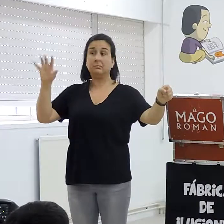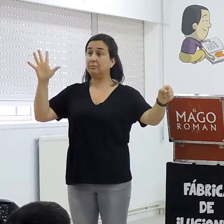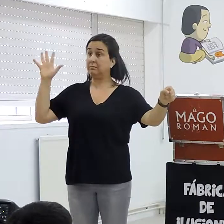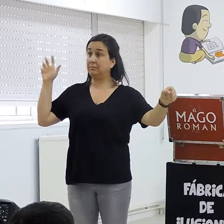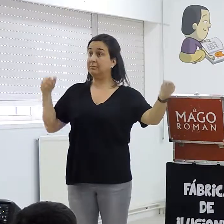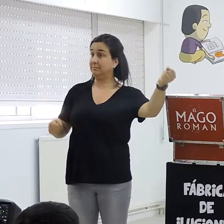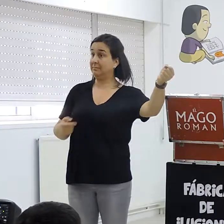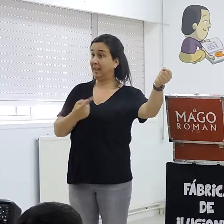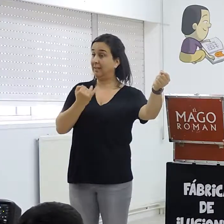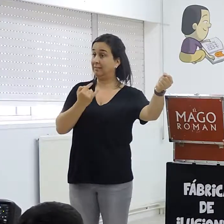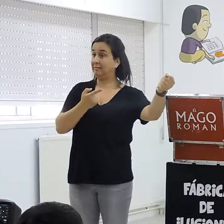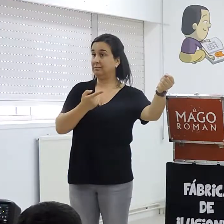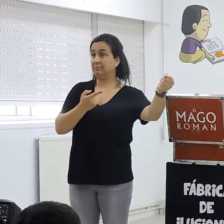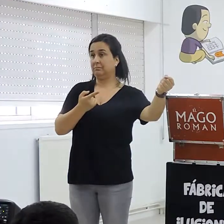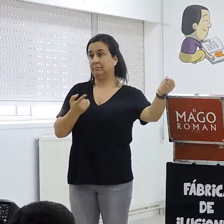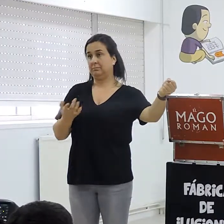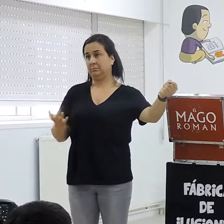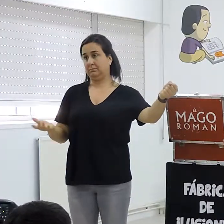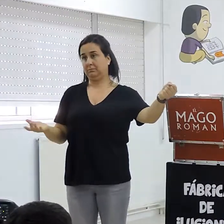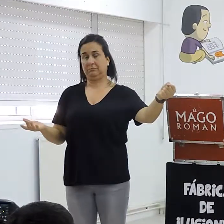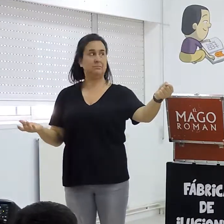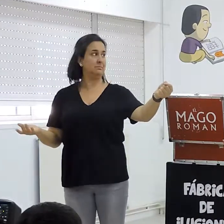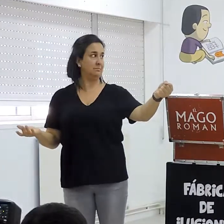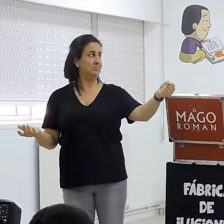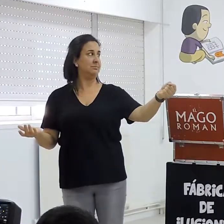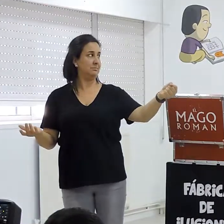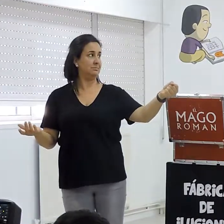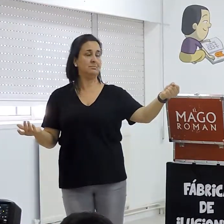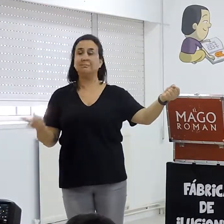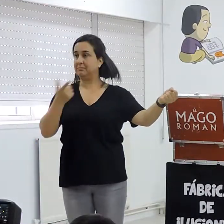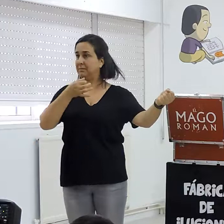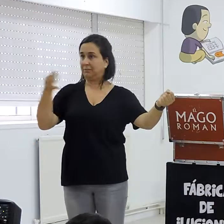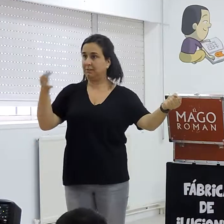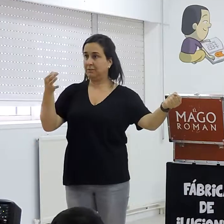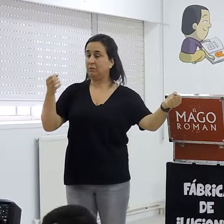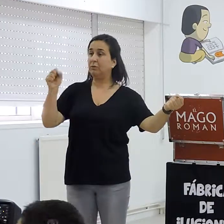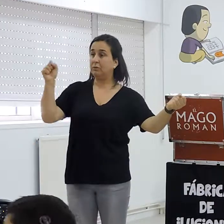por completo para viajar una vez más al que está a la mano derecha.